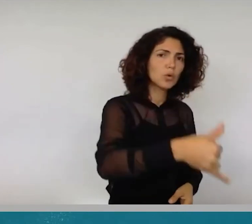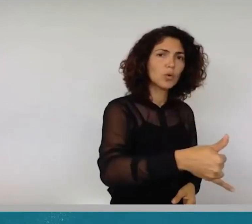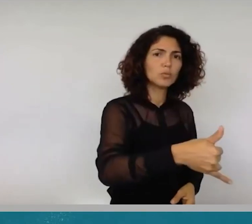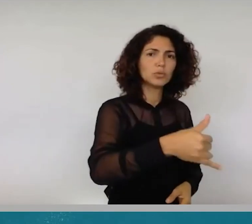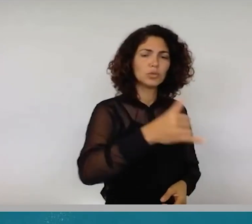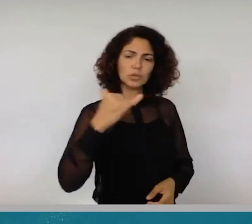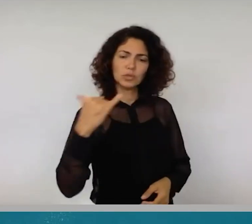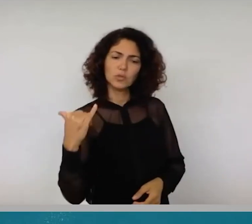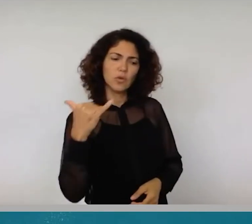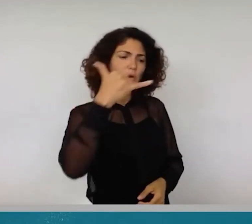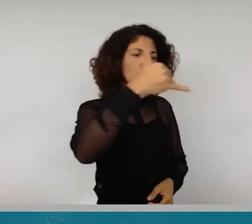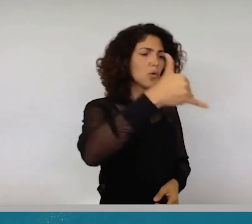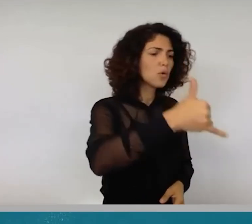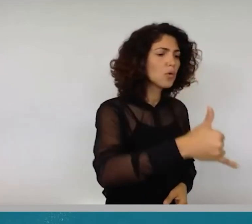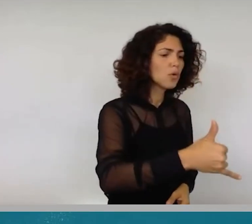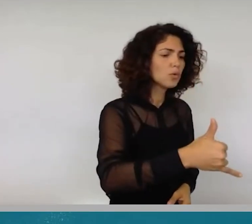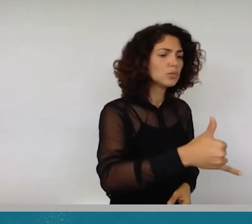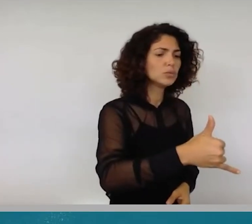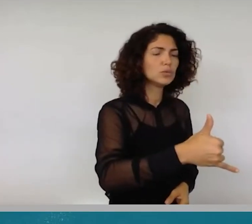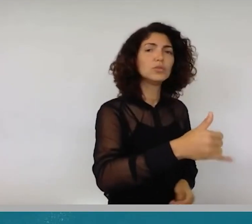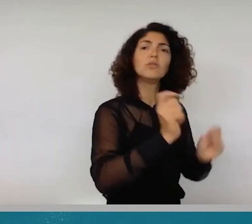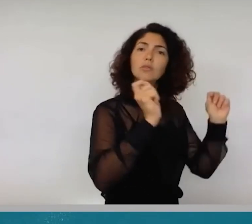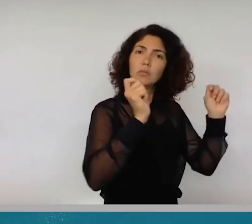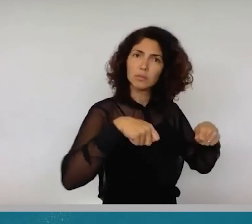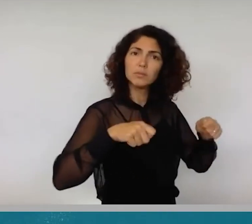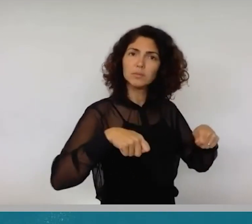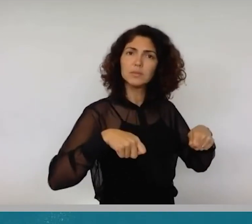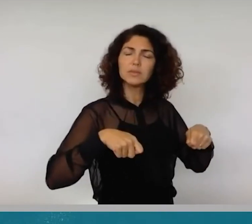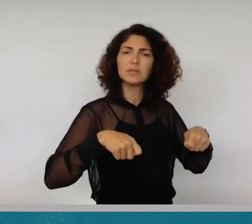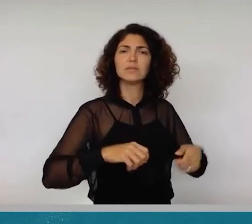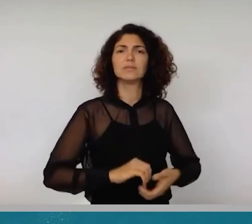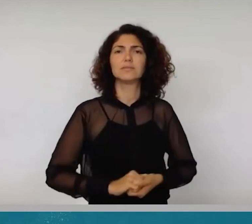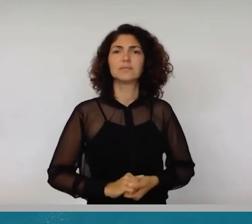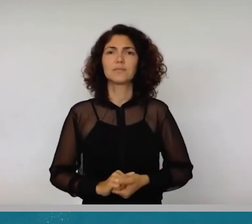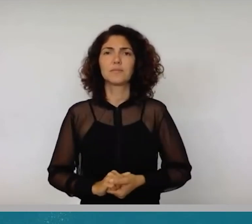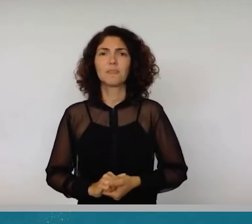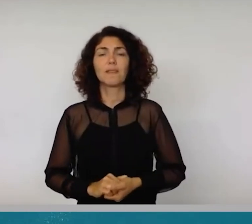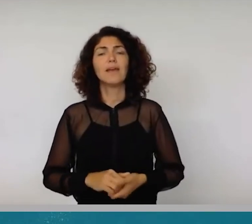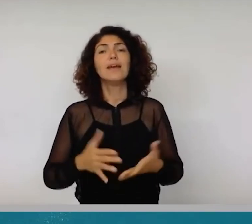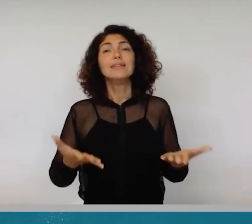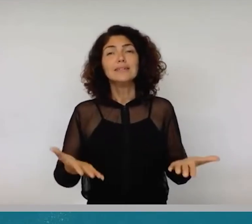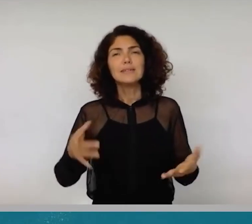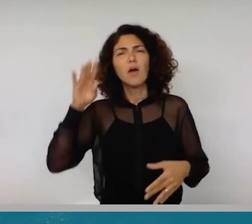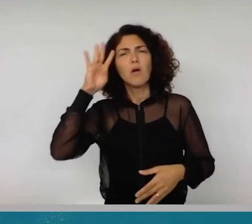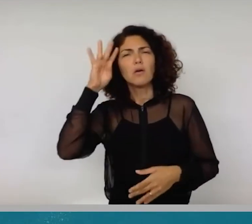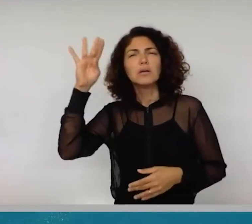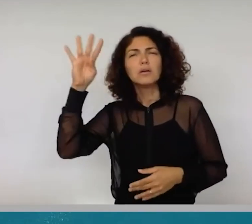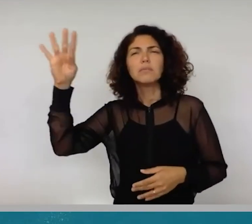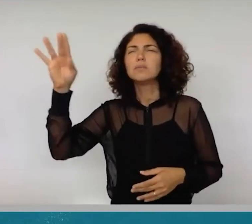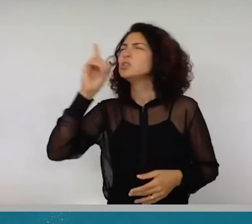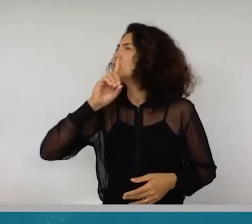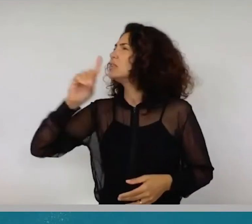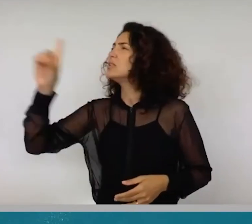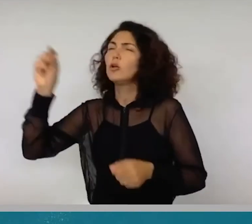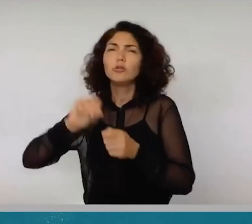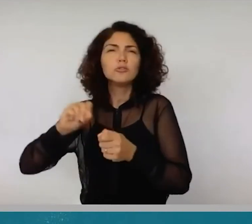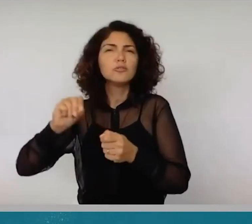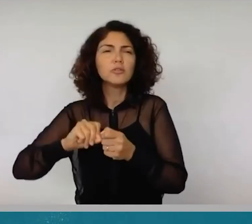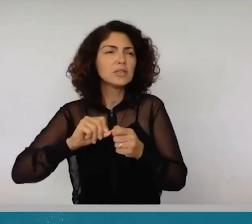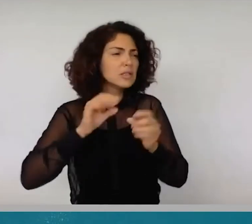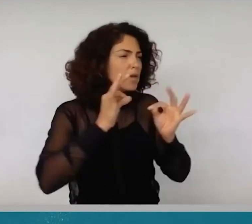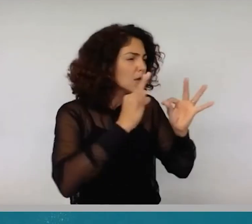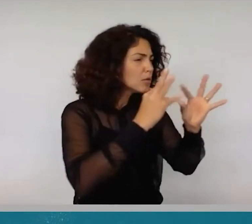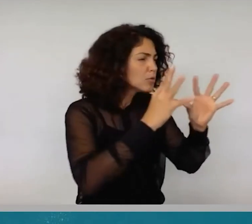isso. Então, você imagina a quantidade de energia para Deus fazer esse universo. Só o